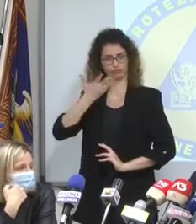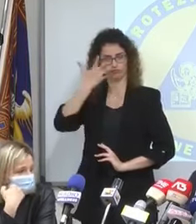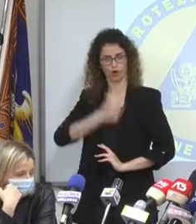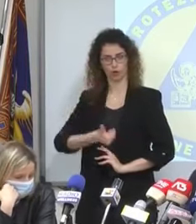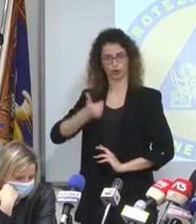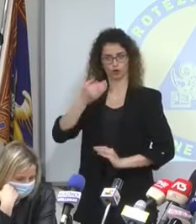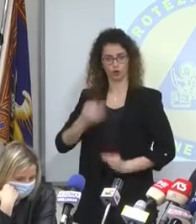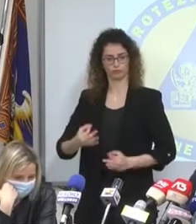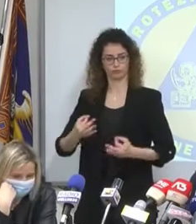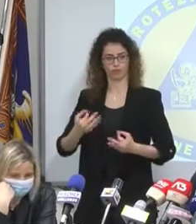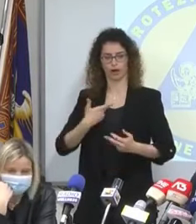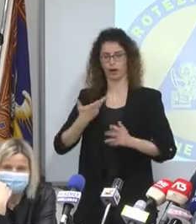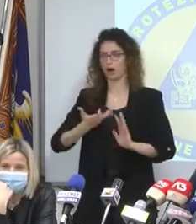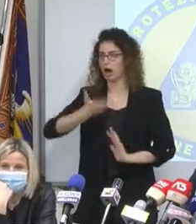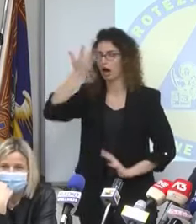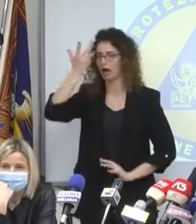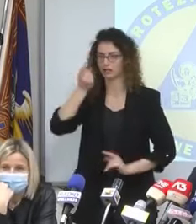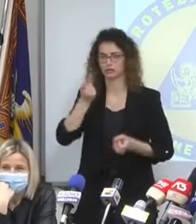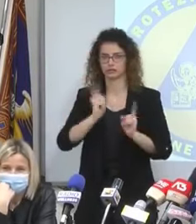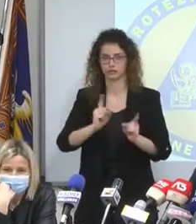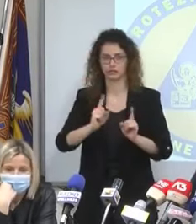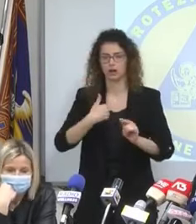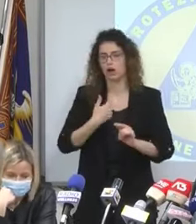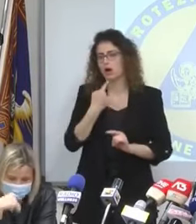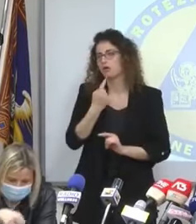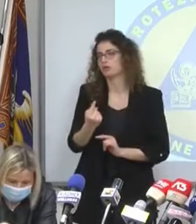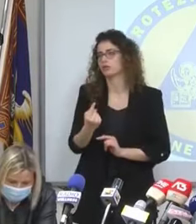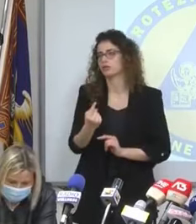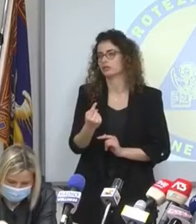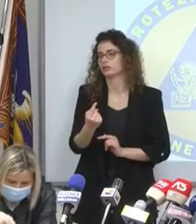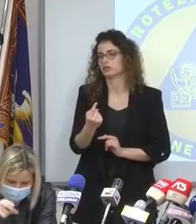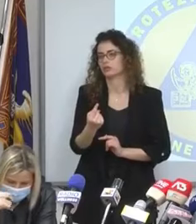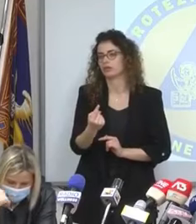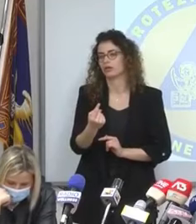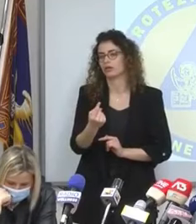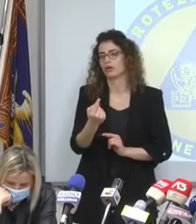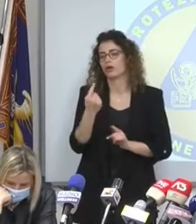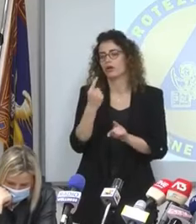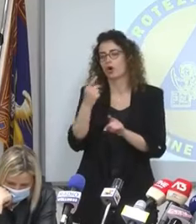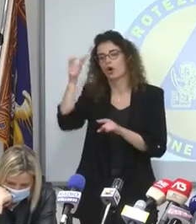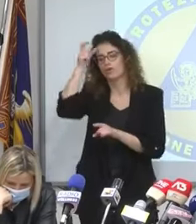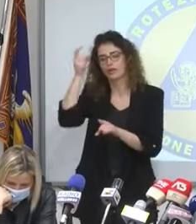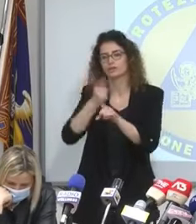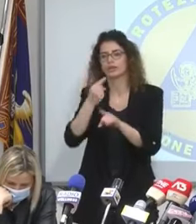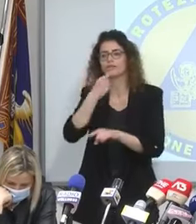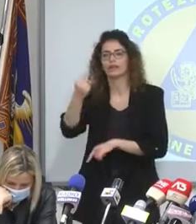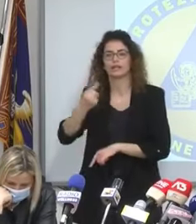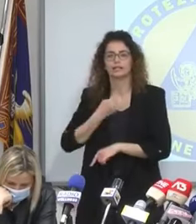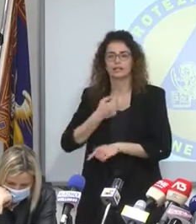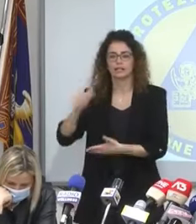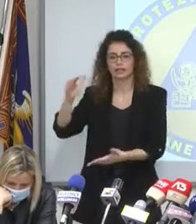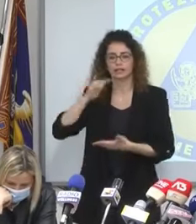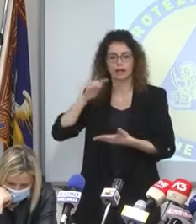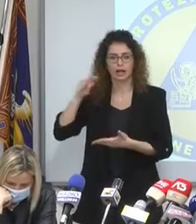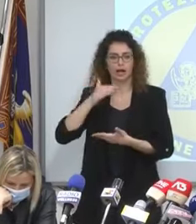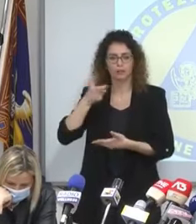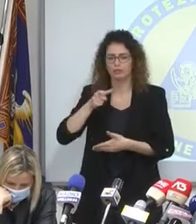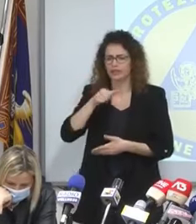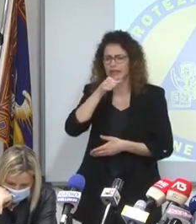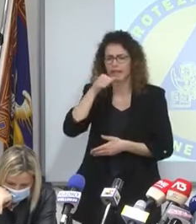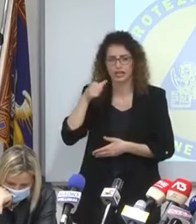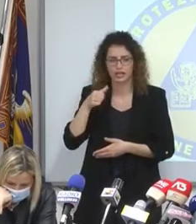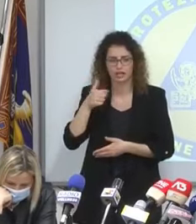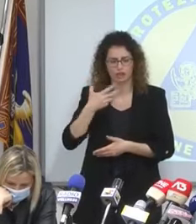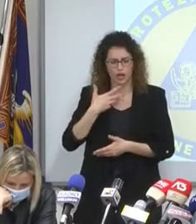ecco. No, io non è che alzo la voce, ho detto semplicemente che, cioè, che ci devono dire le forniture, perché per noi è fondamentale, cioè qui c'è